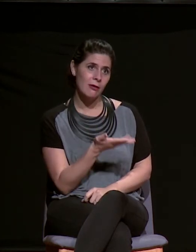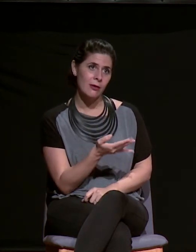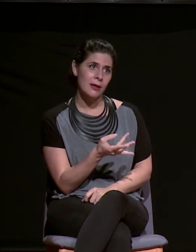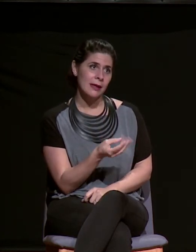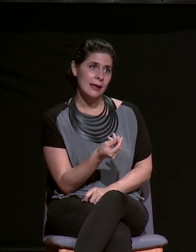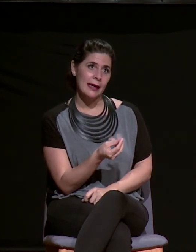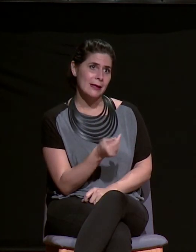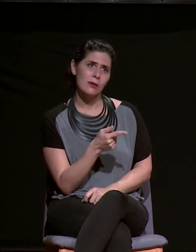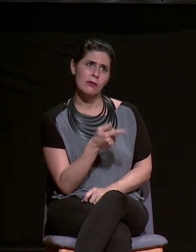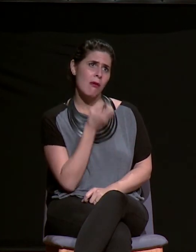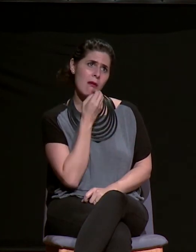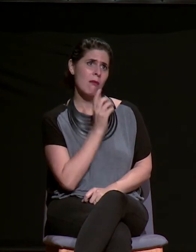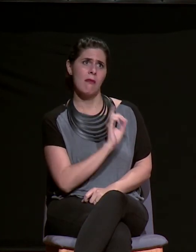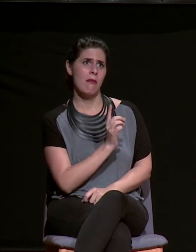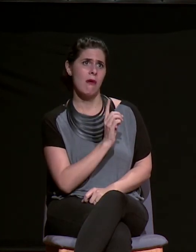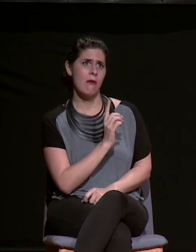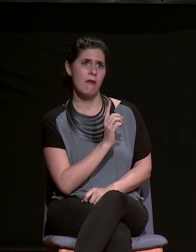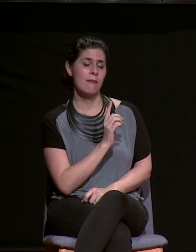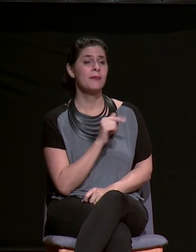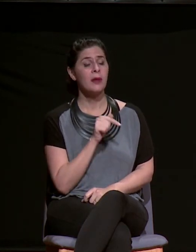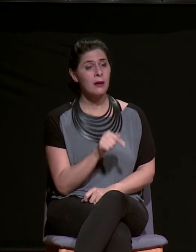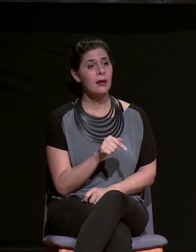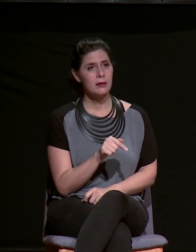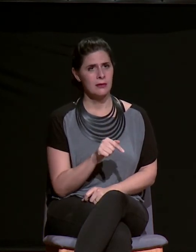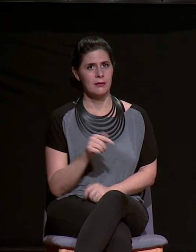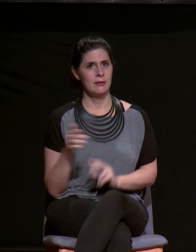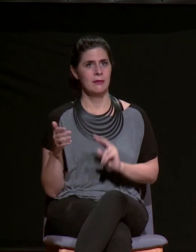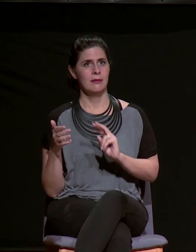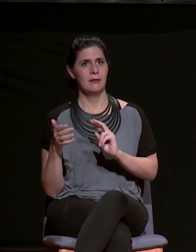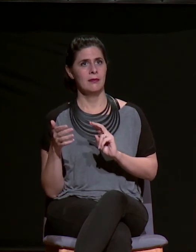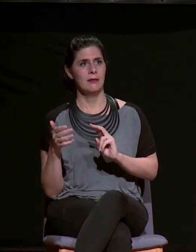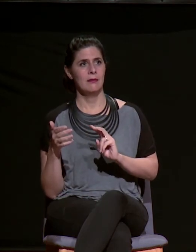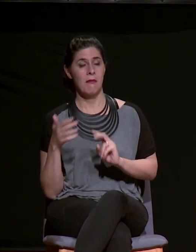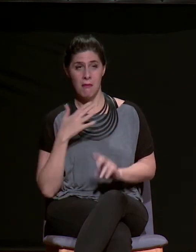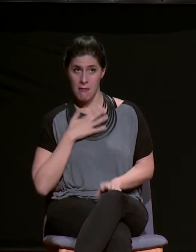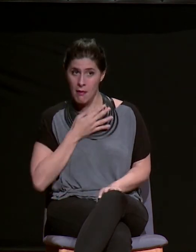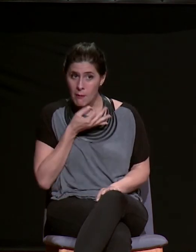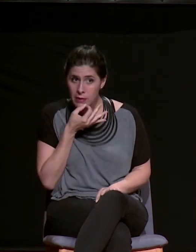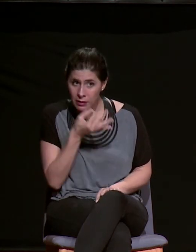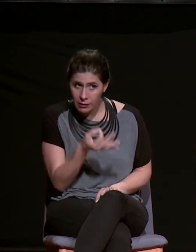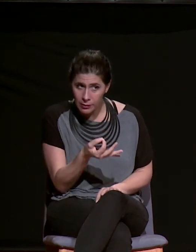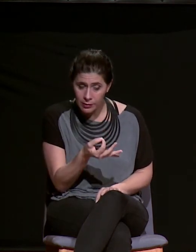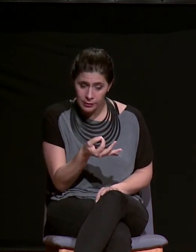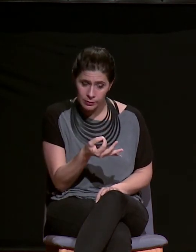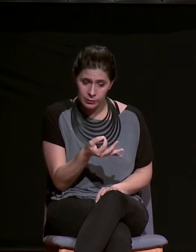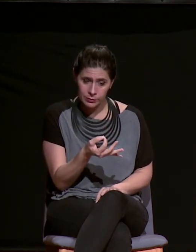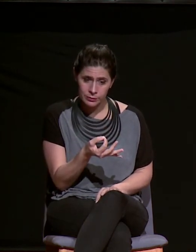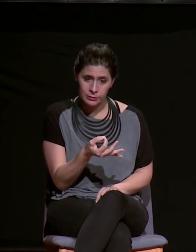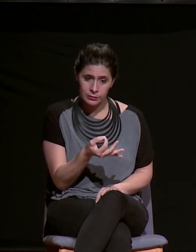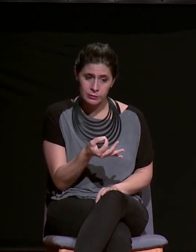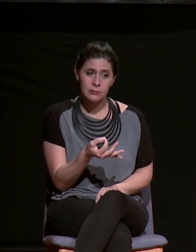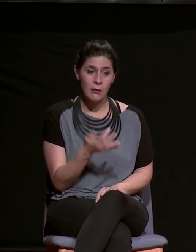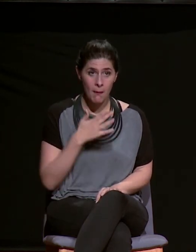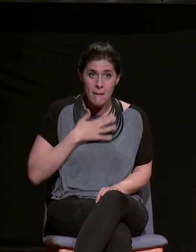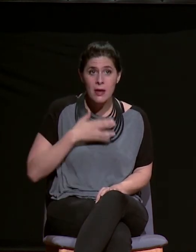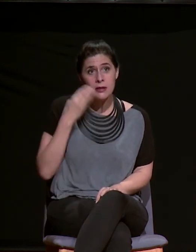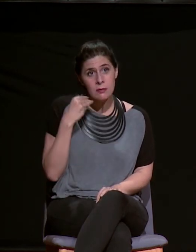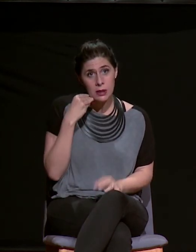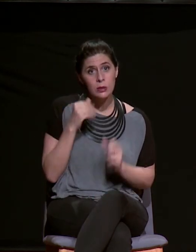católico. Mas só quer dizer que para mim, a minha experiência com os meus